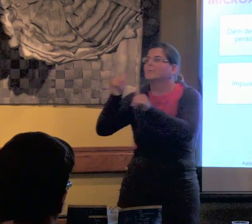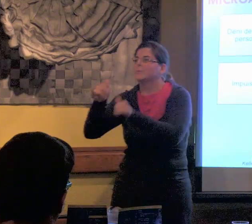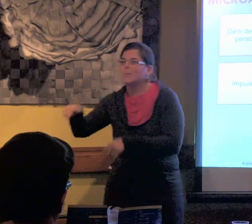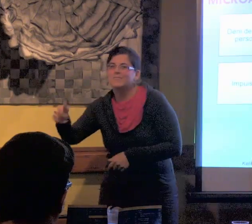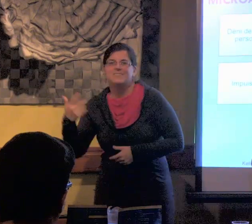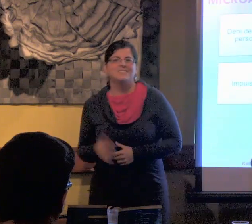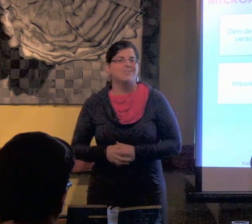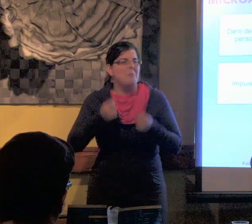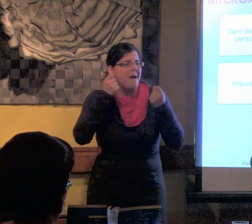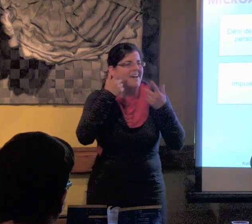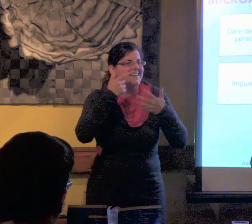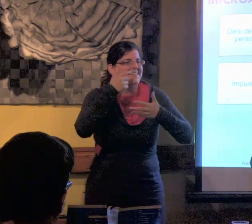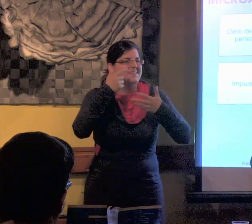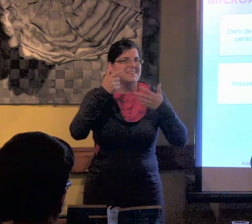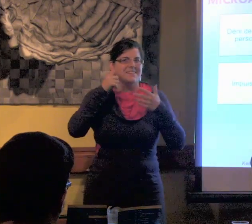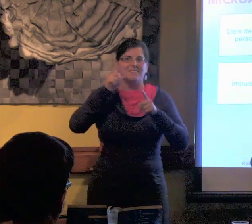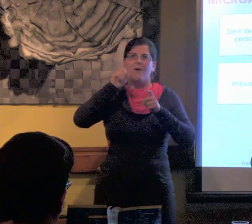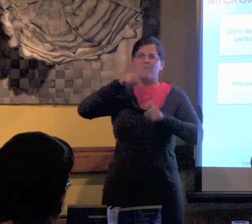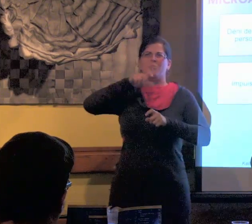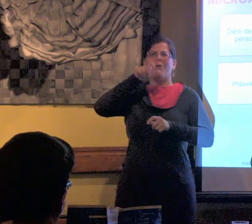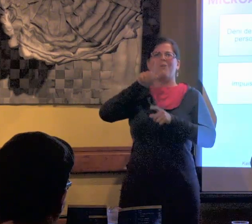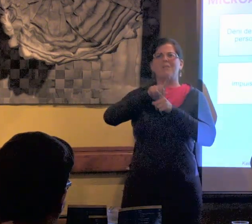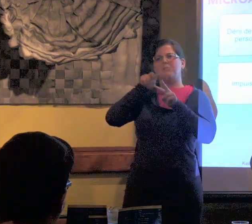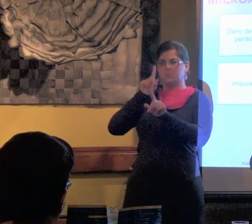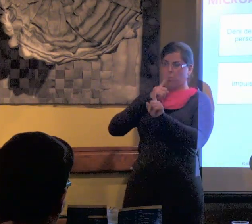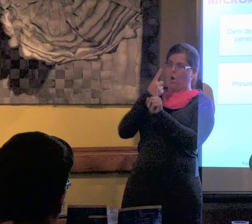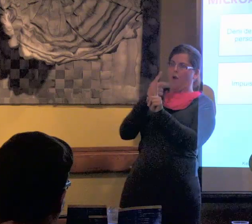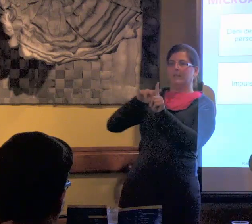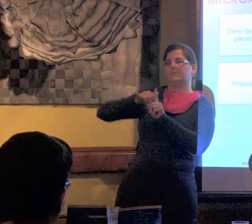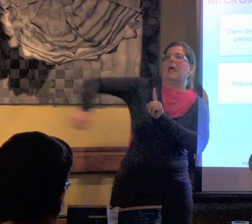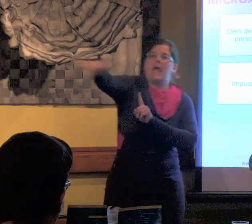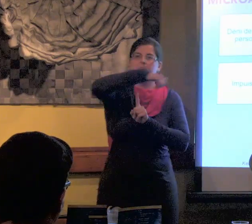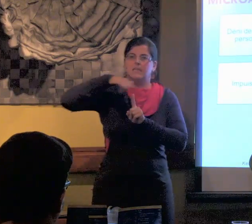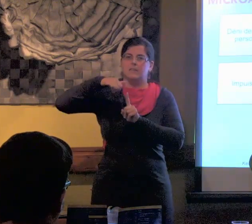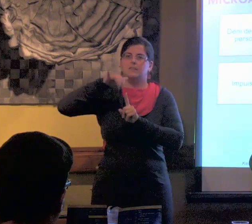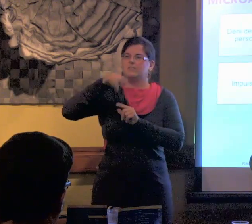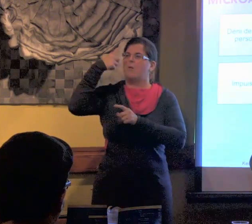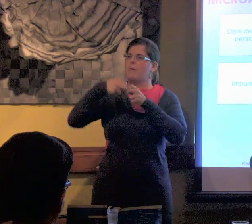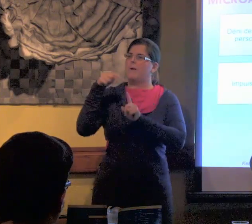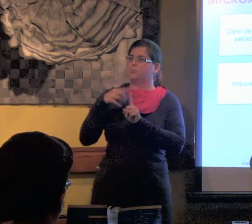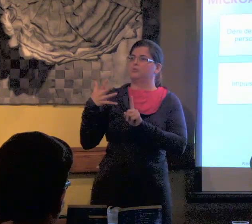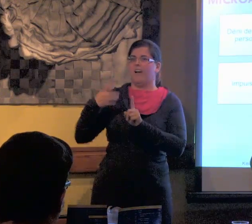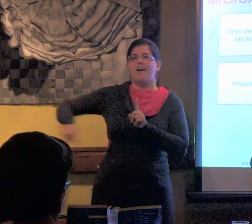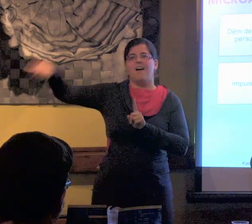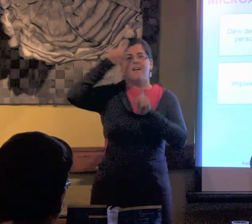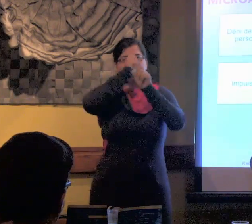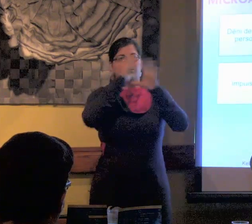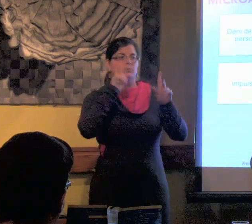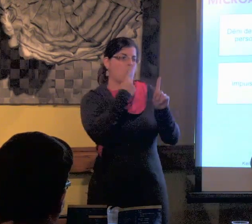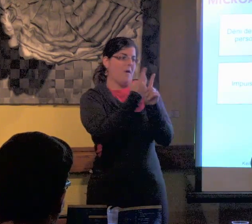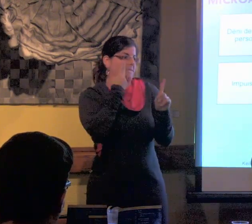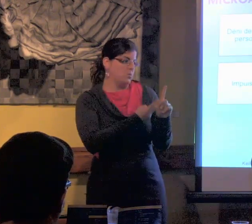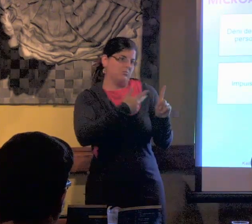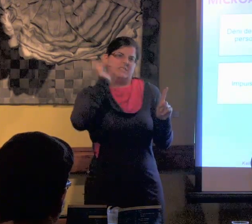entendants dans une société, mais on n'est pas tous pareils. C'est la même chose pour les sourds, là. Donc, c'est pas parce qu'on a rencontré un sourd qu'on